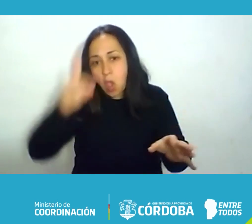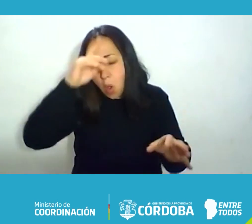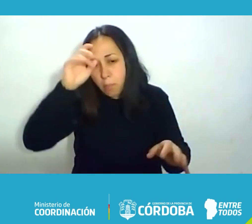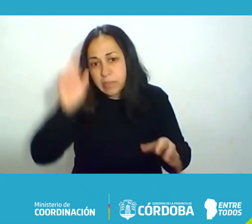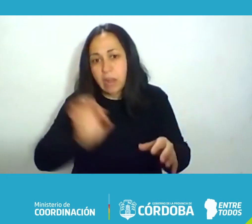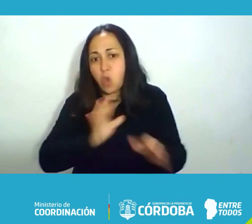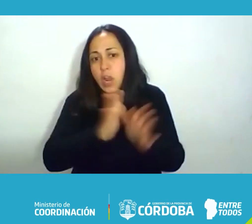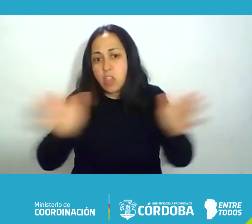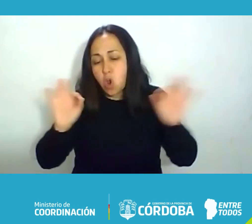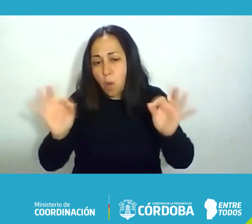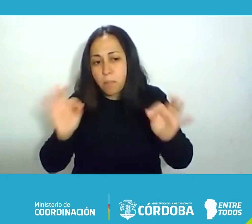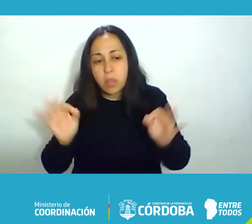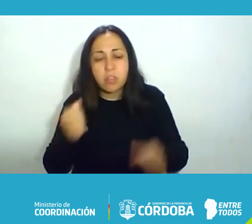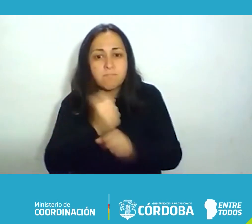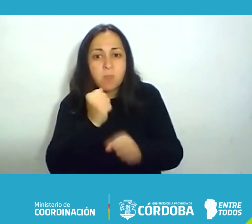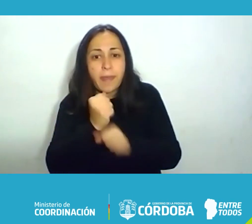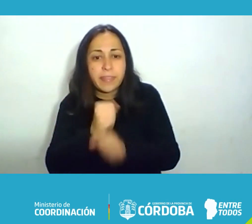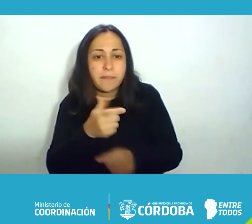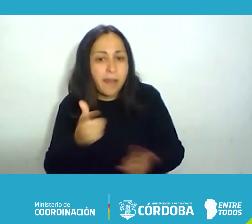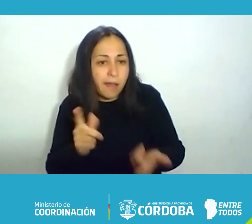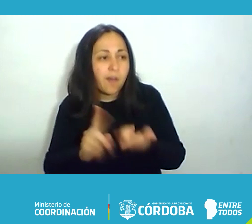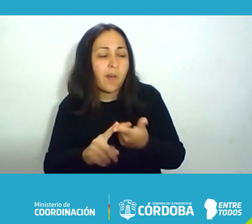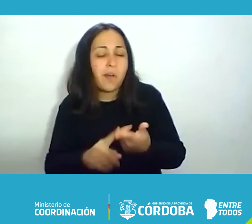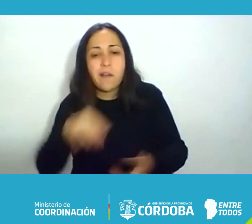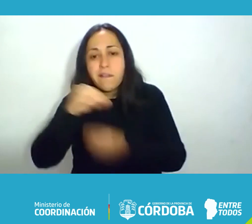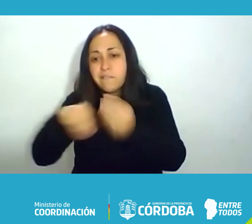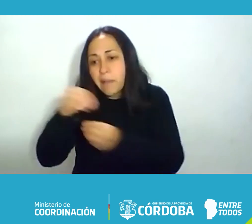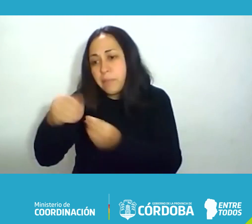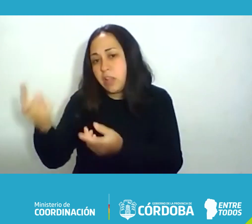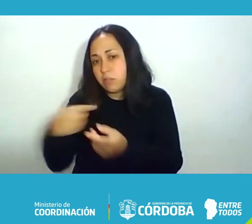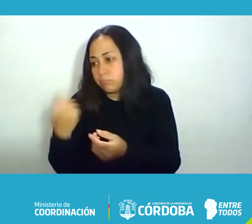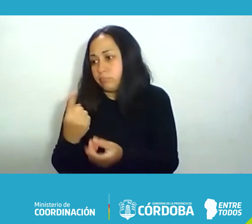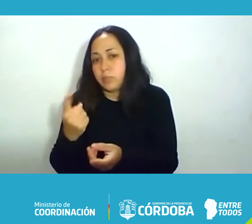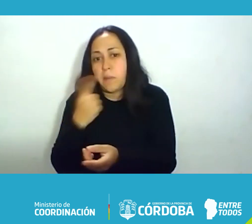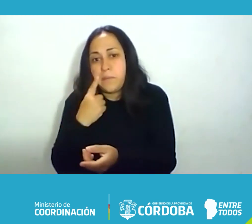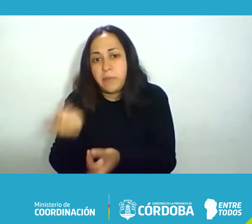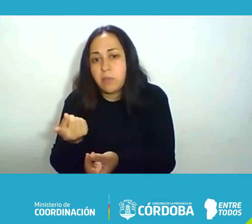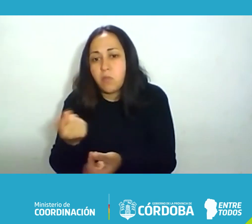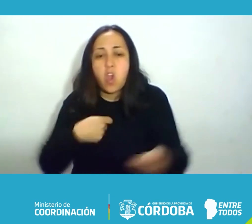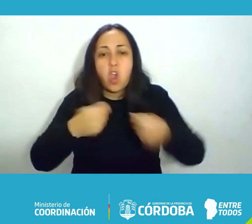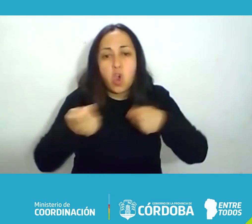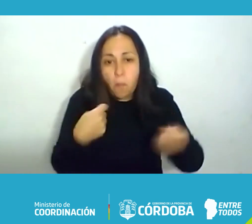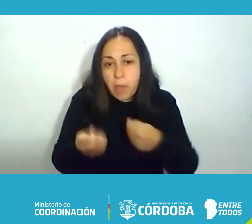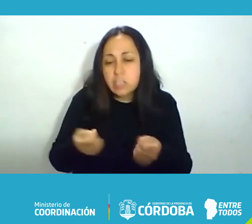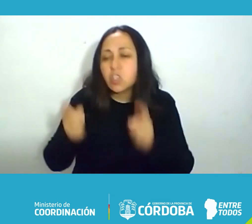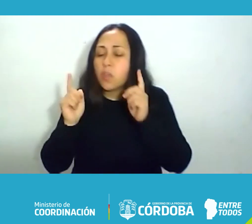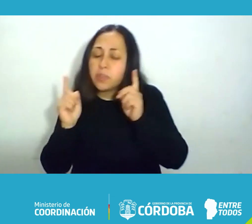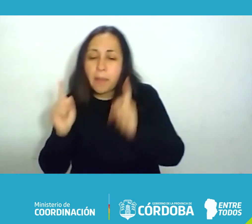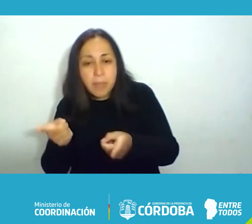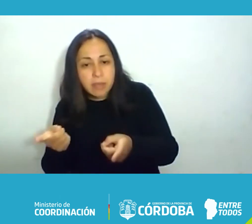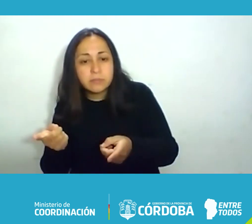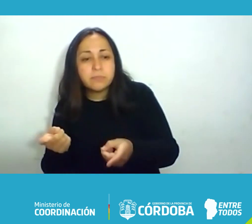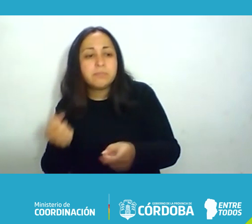para mitigar la pérdida de los puestos de trabajo y de las familias que viven y se sostienen no solo del comercio formal,